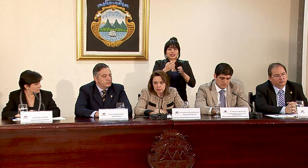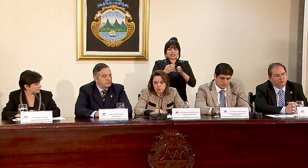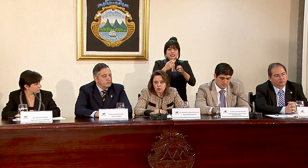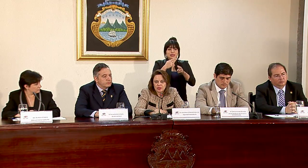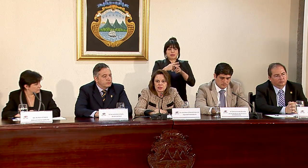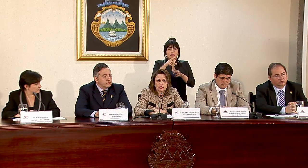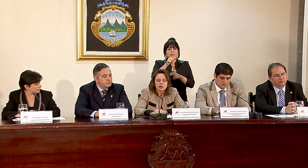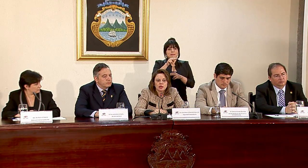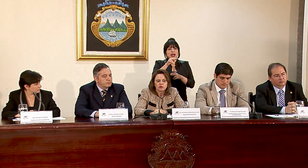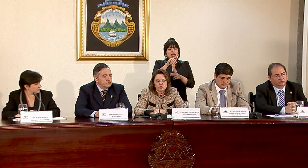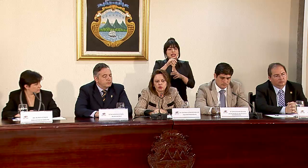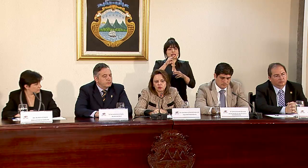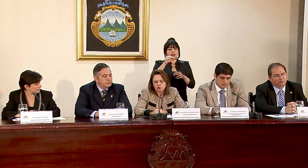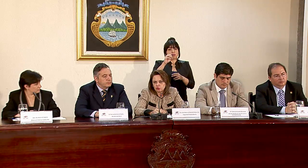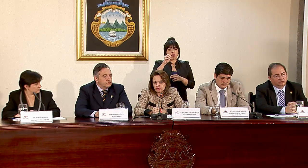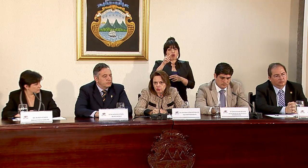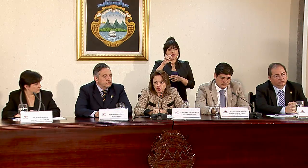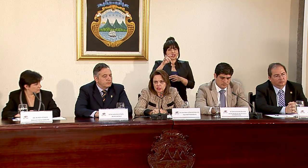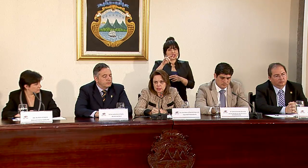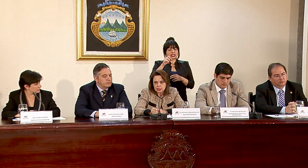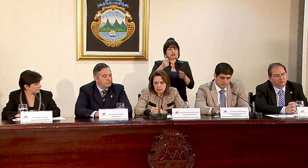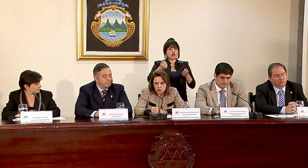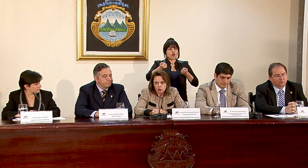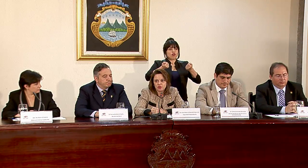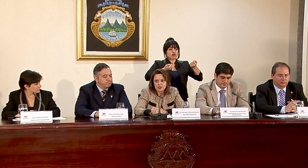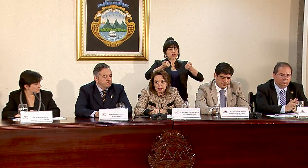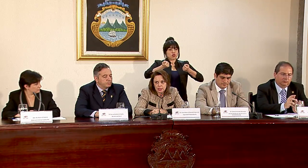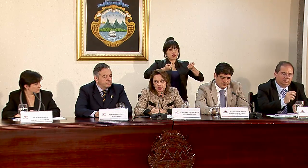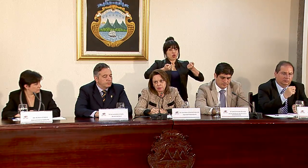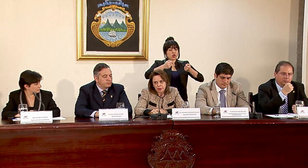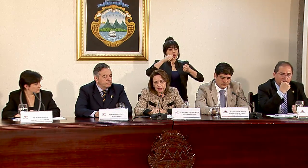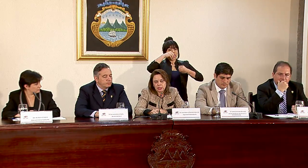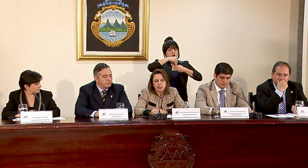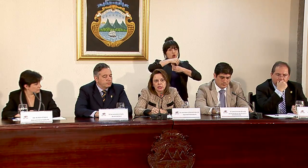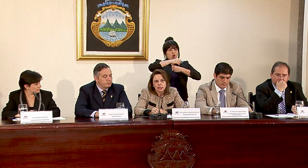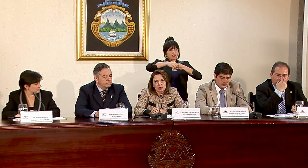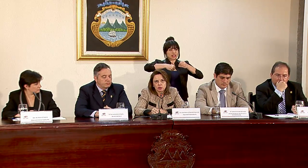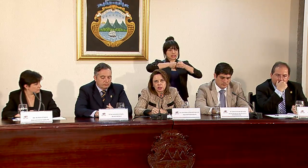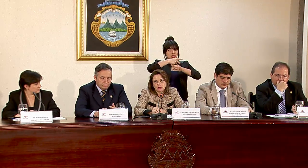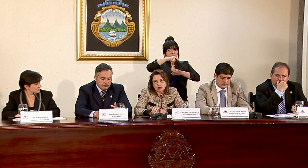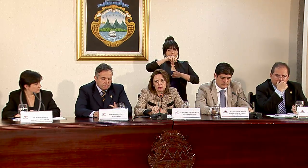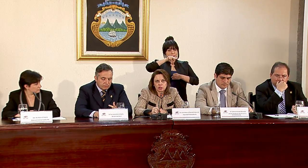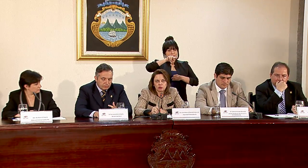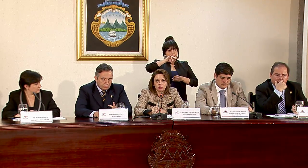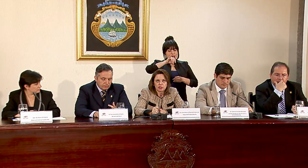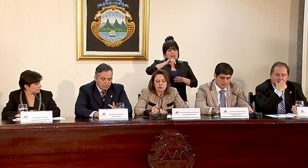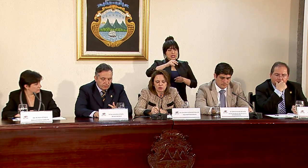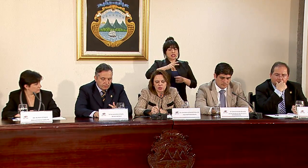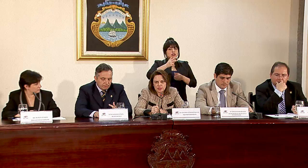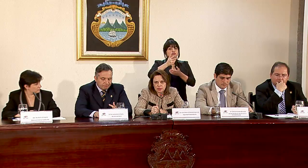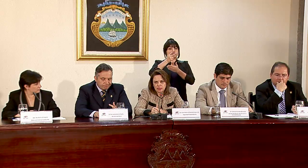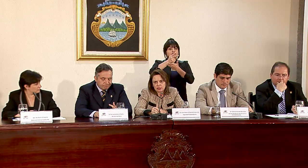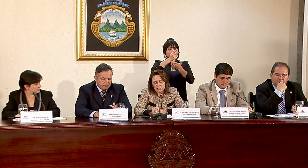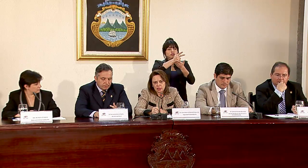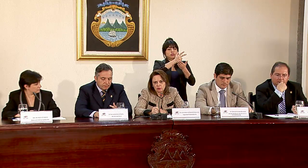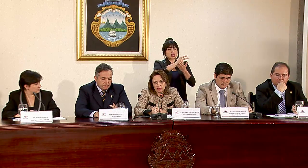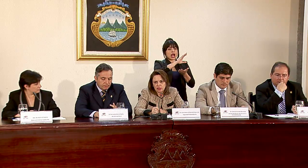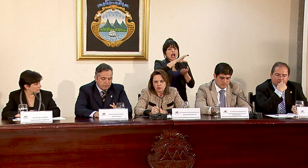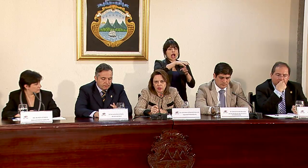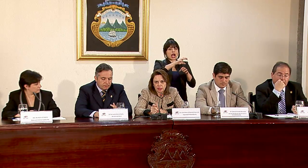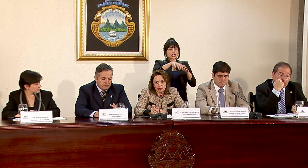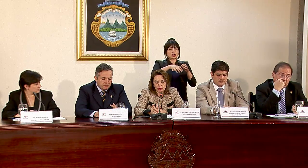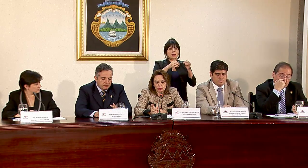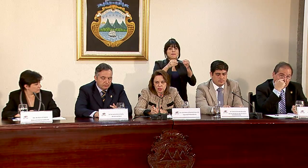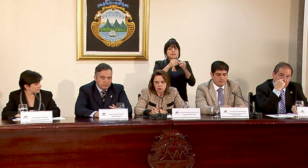se llaman PANIs Móviles. Son unos furgones que son oficinas del PANI, que los tenemos en los cantones de mayor incidencia de